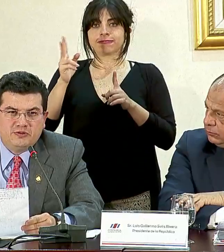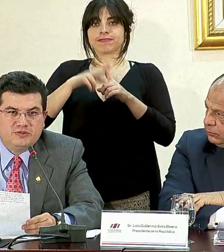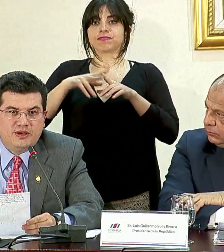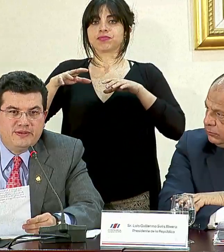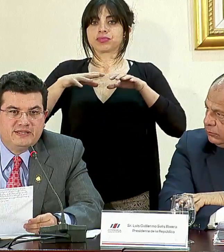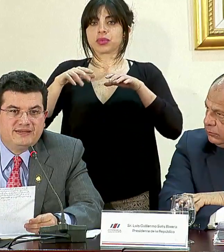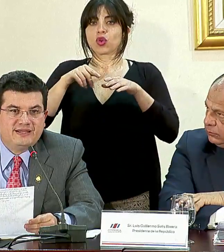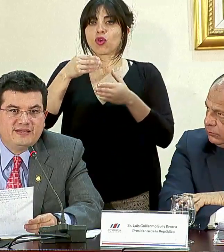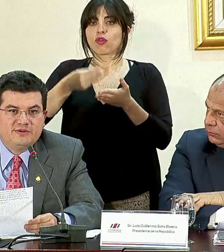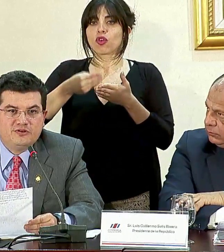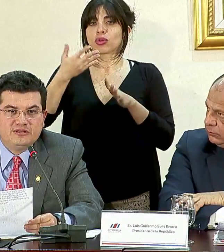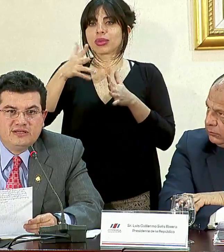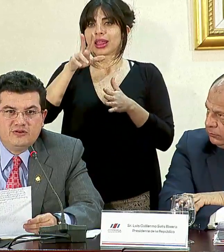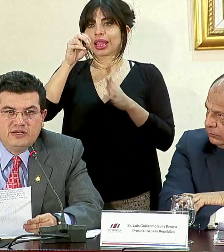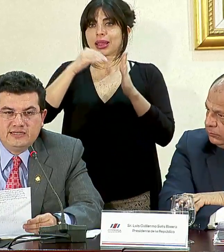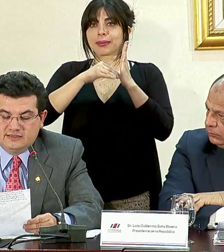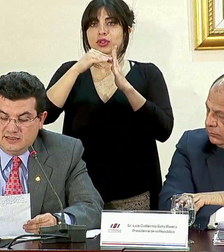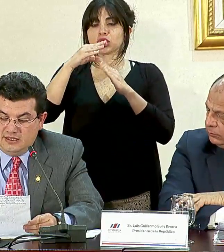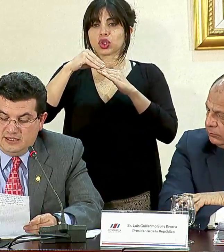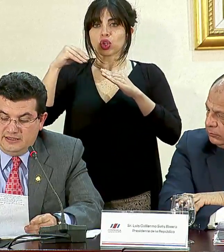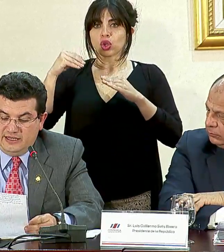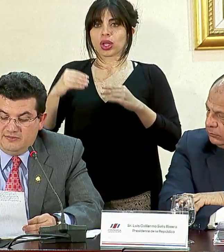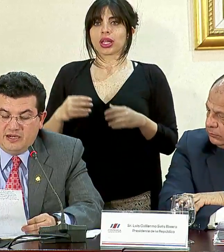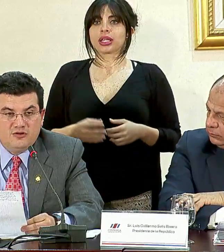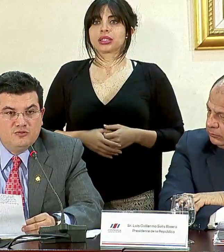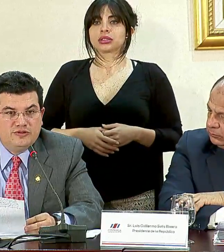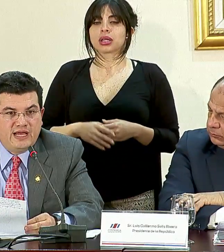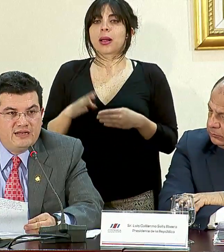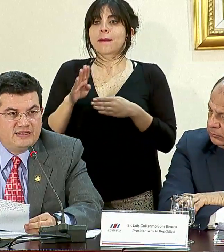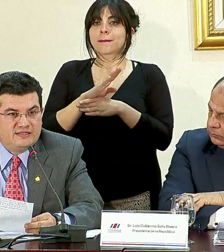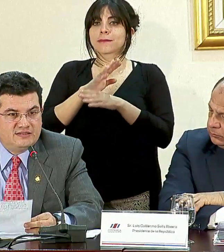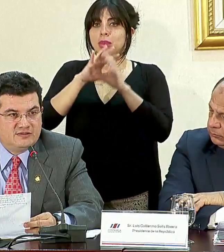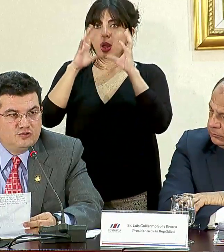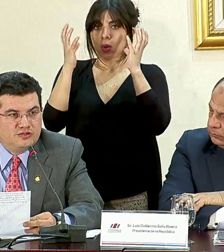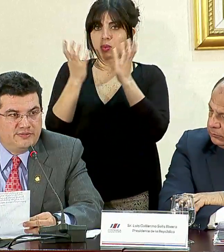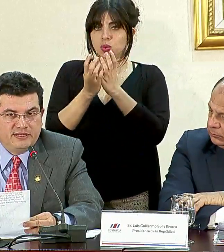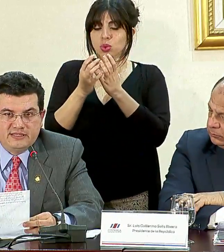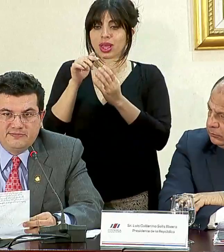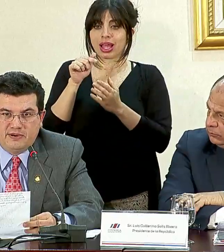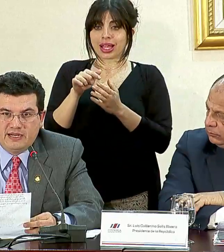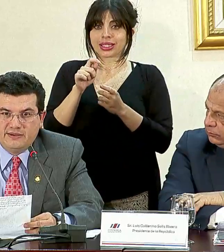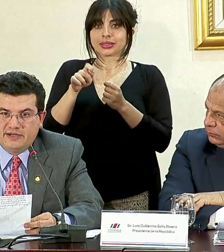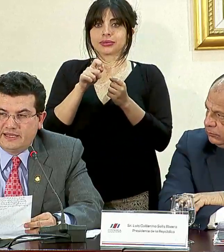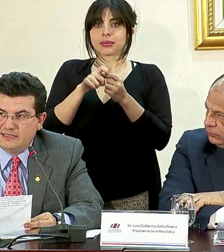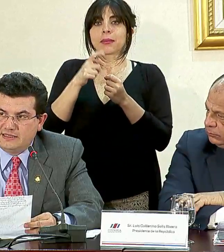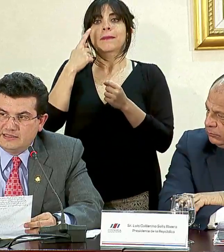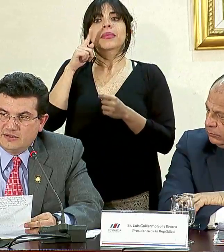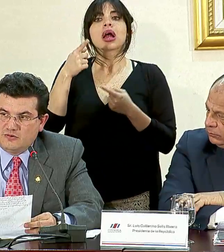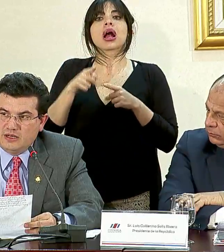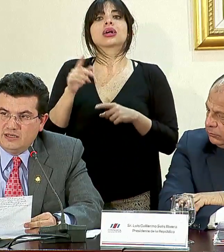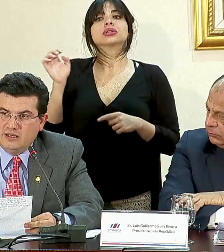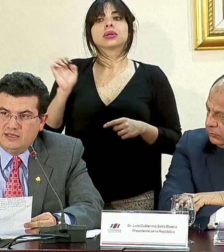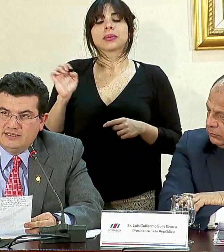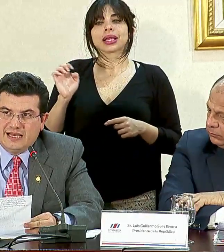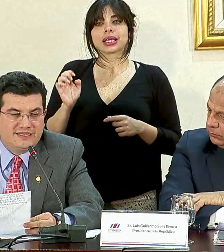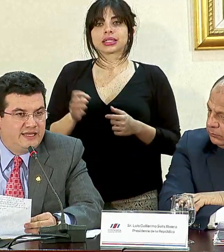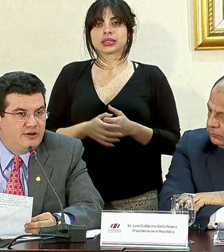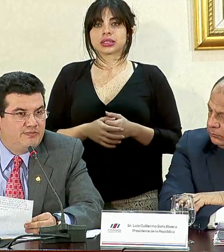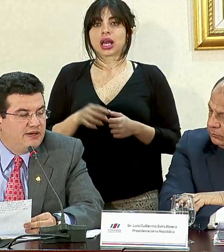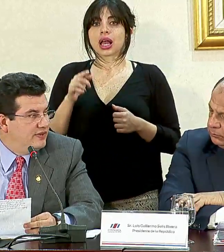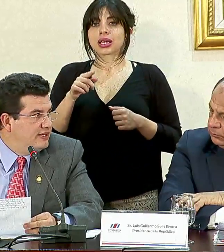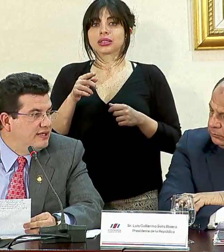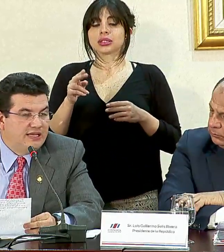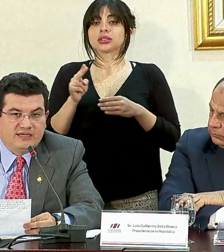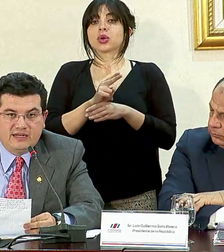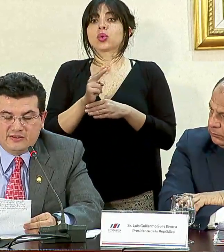fondo de aproximadamente $30 millones del Banco Mundial, que es justamente para emergencias y el cual se